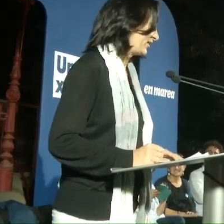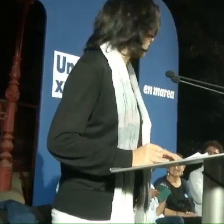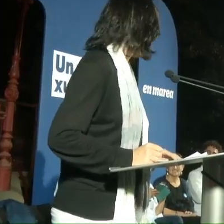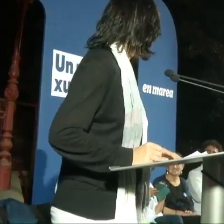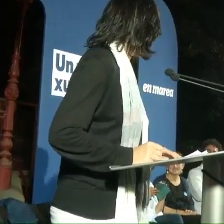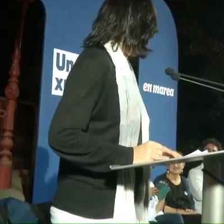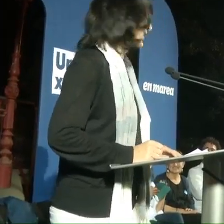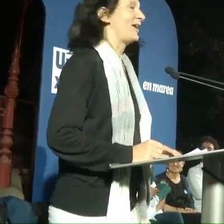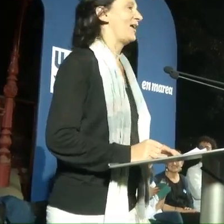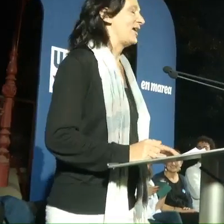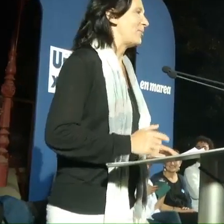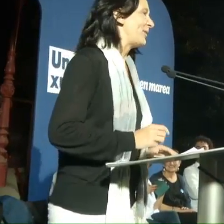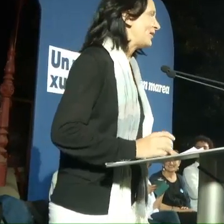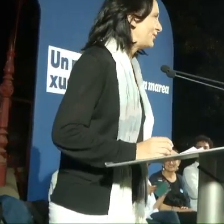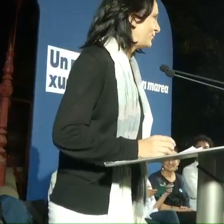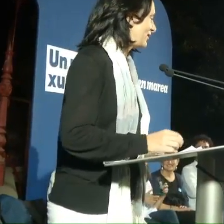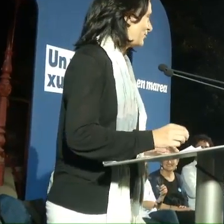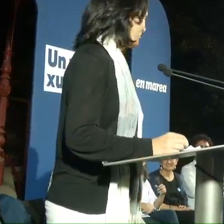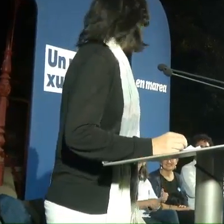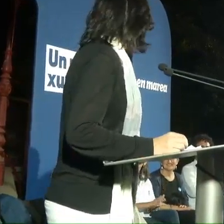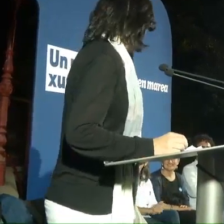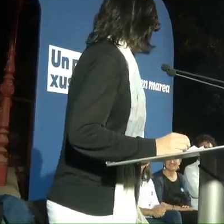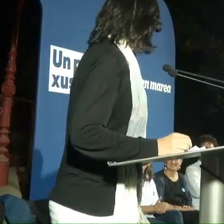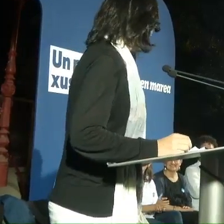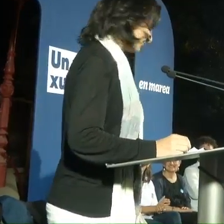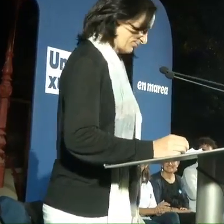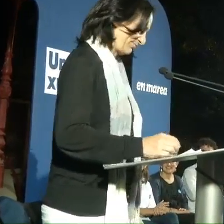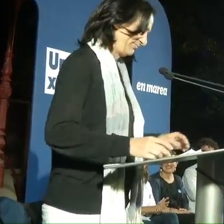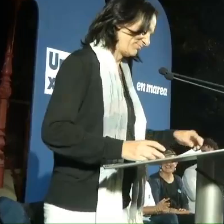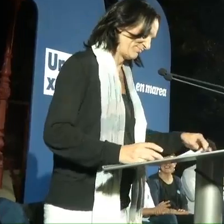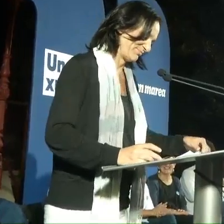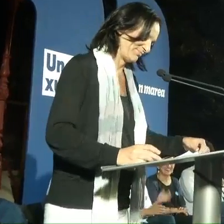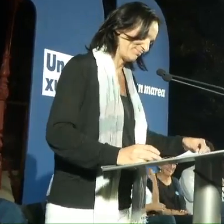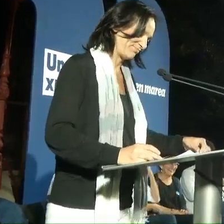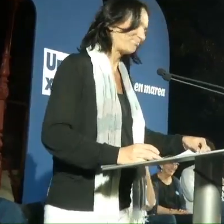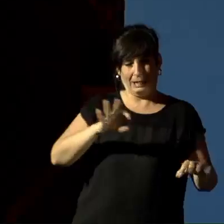me fan isto. E a primeira vez non viña preparada, pero esta vez sí.